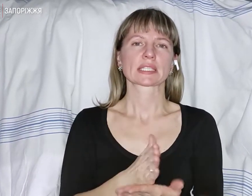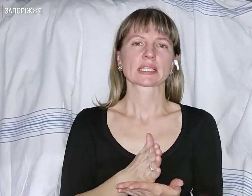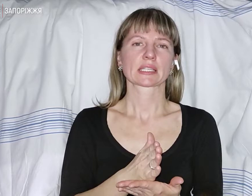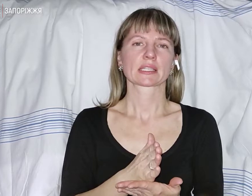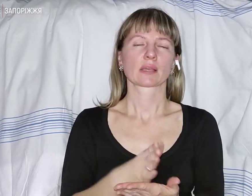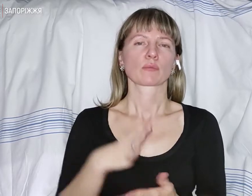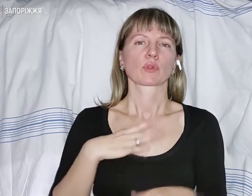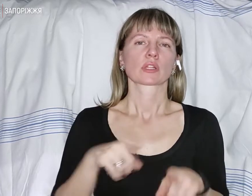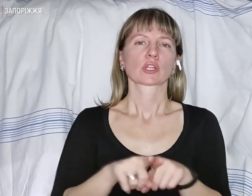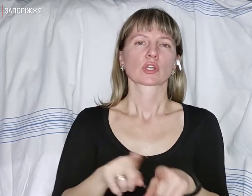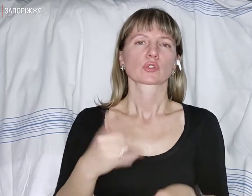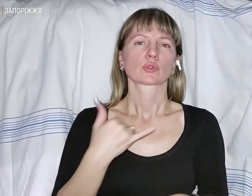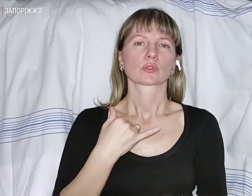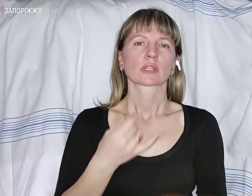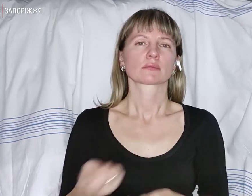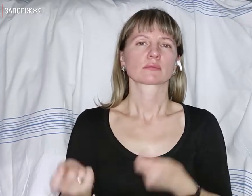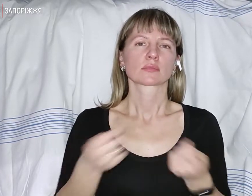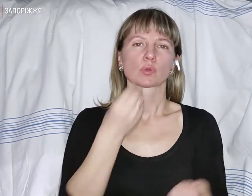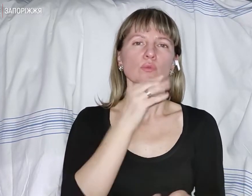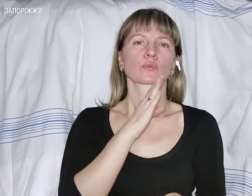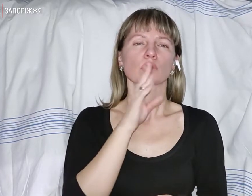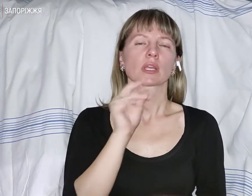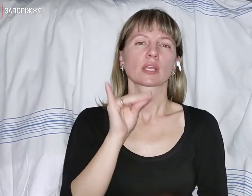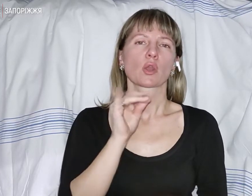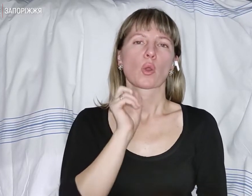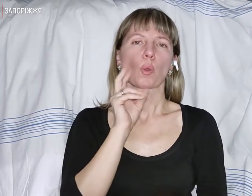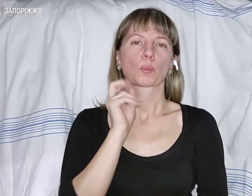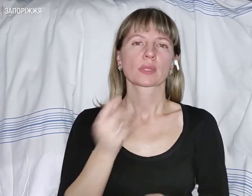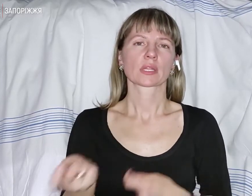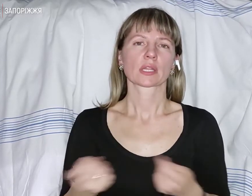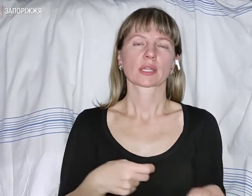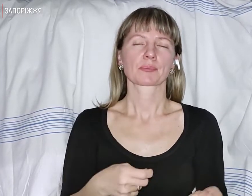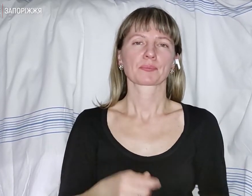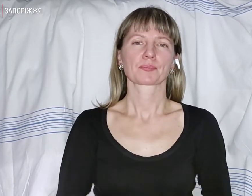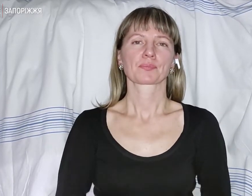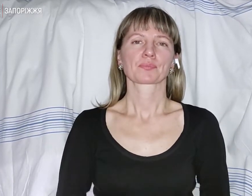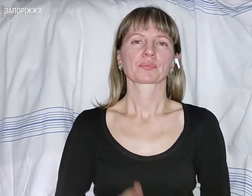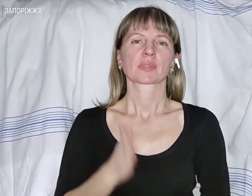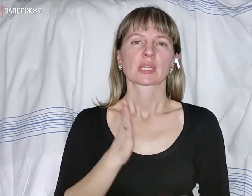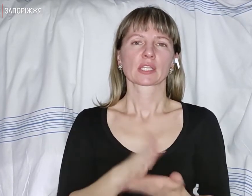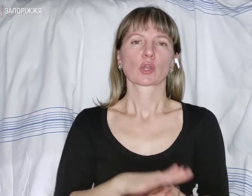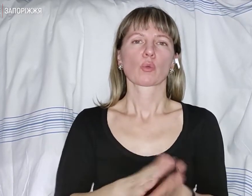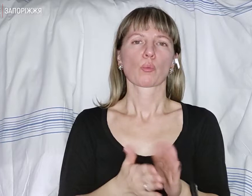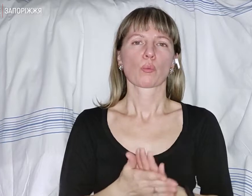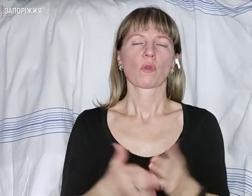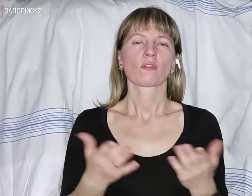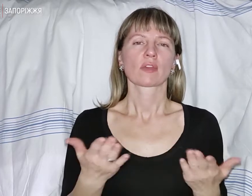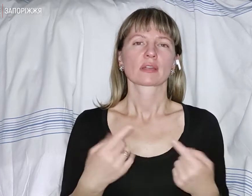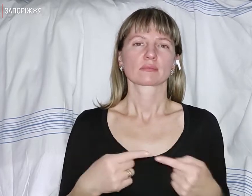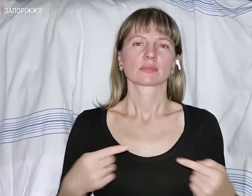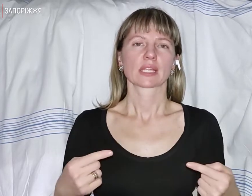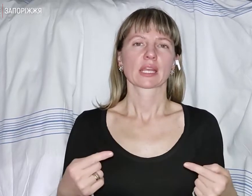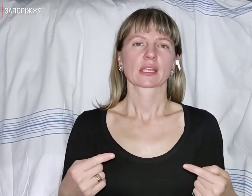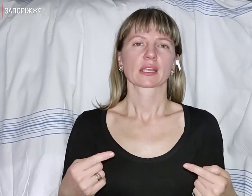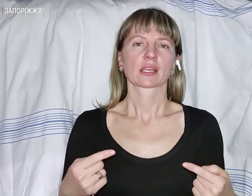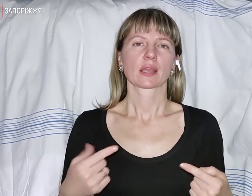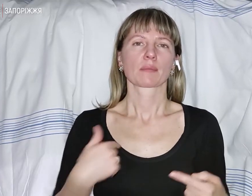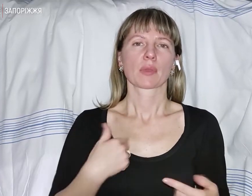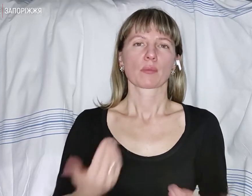А, смотри, нет, не бери. Все, ты уже, на, смотри. Там болтик еще один крутые. Да. Максим играл маленький болтик